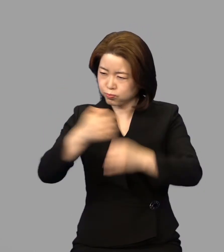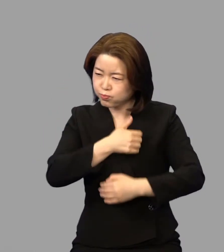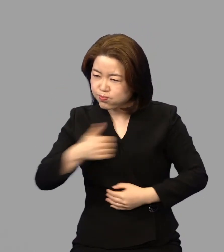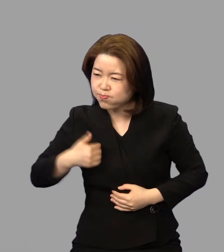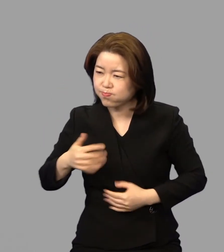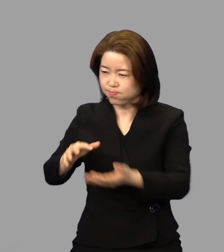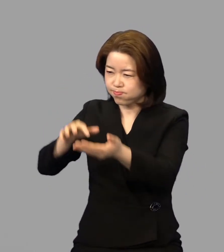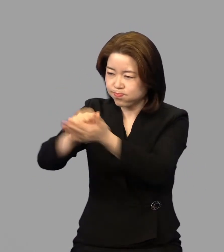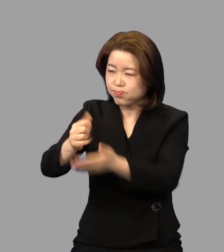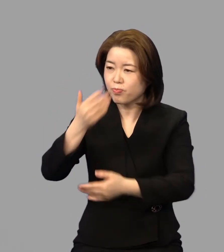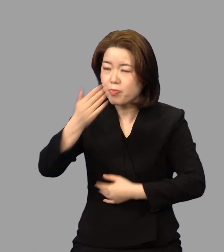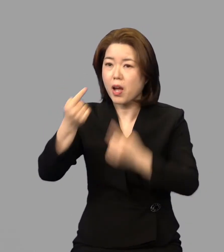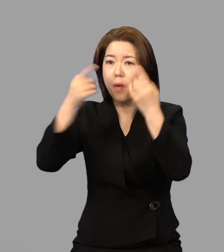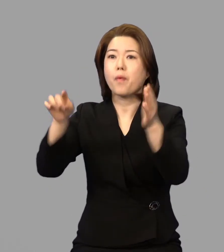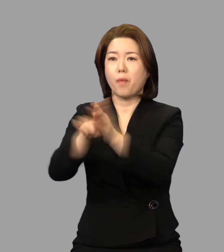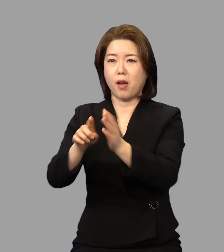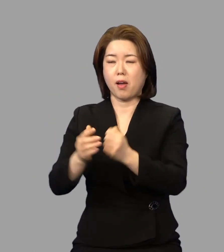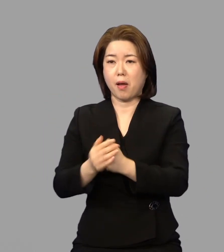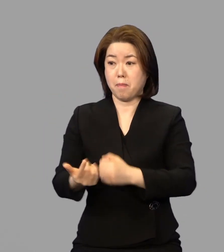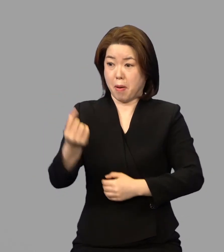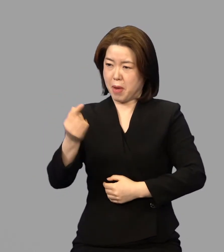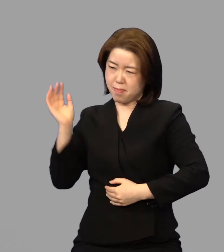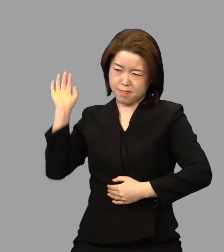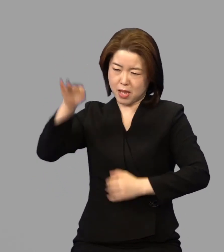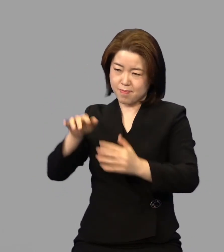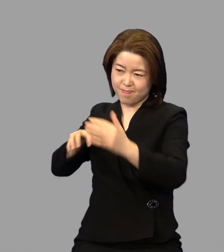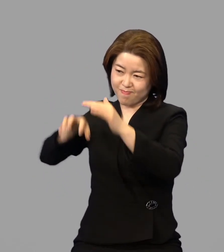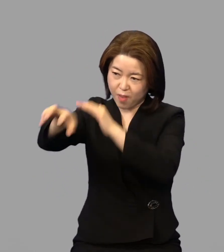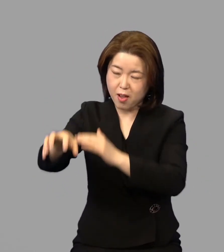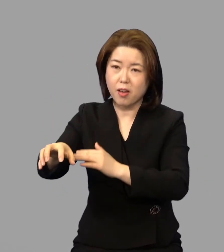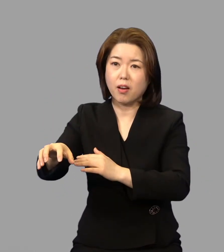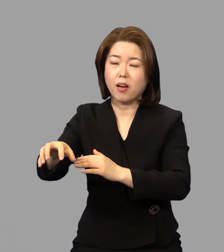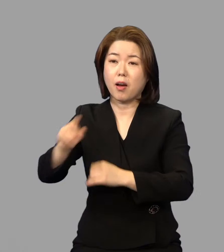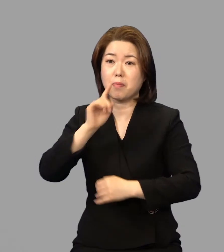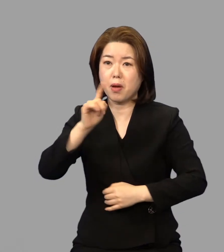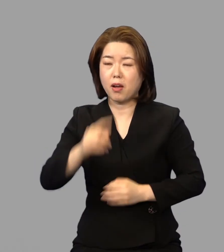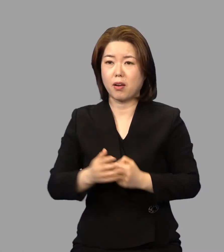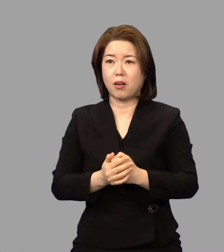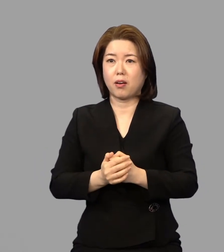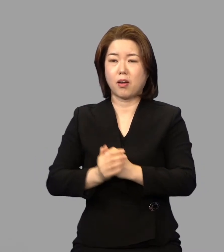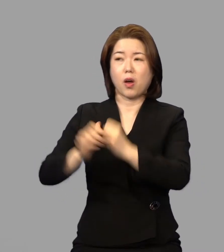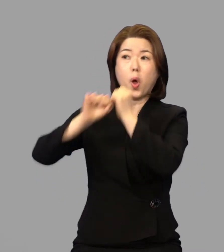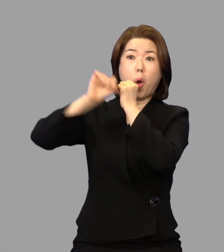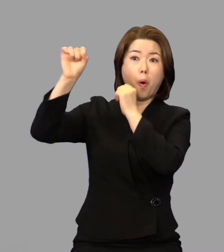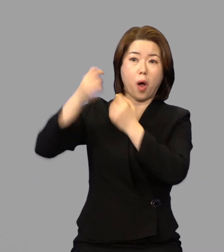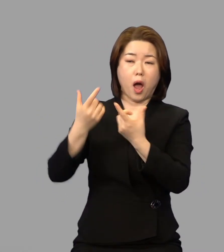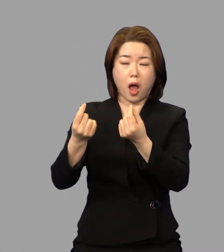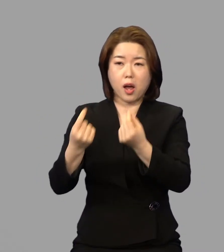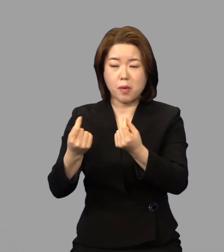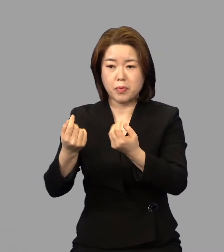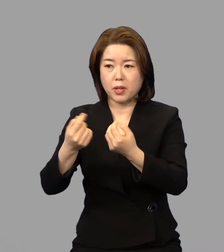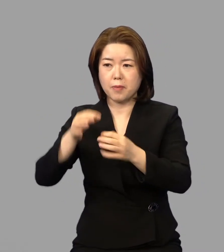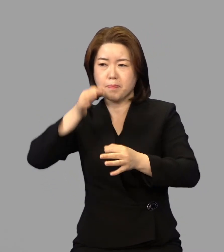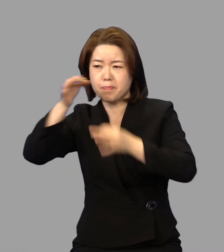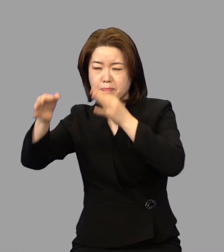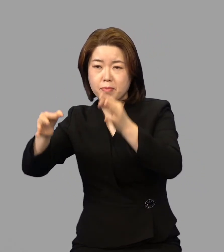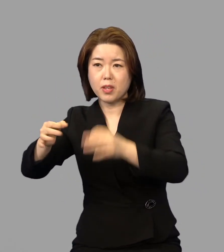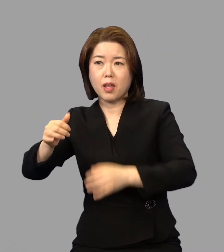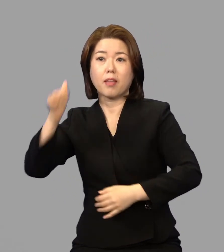확신했습니다. 그래서 빨리 들어가자고 갈렙과 함께 그렇게 외쳤던 사람이